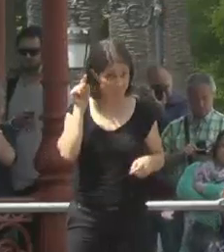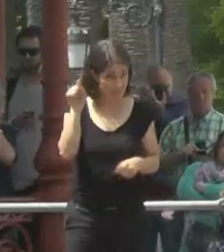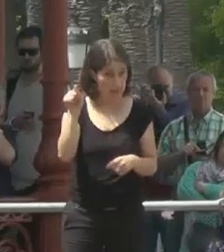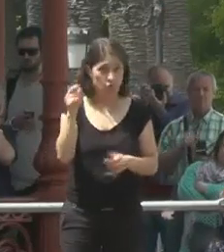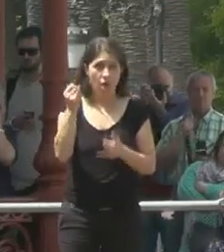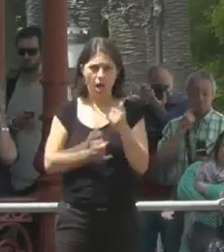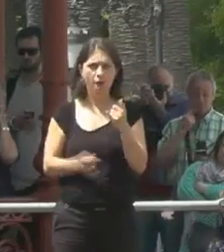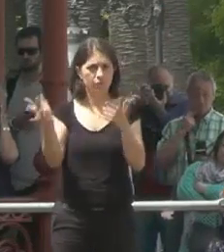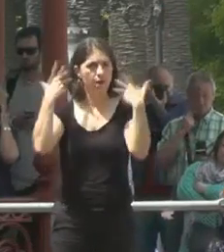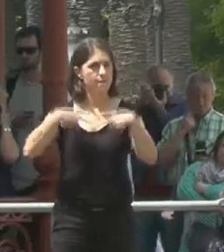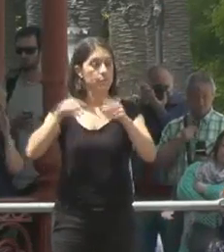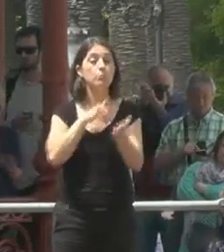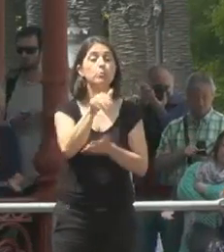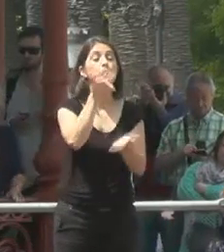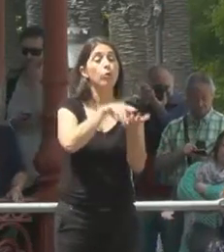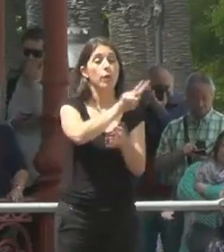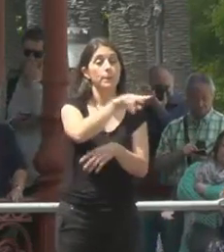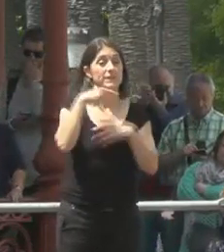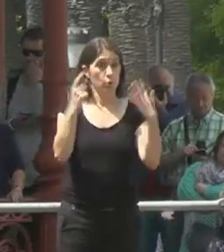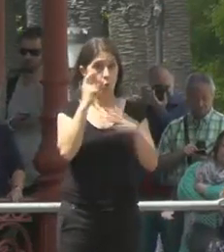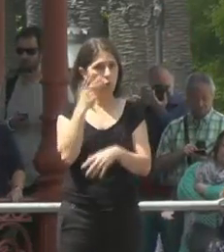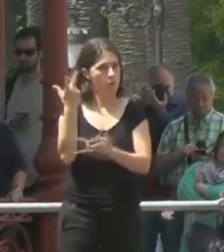es lo que se tiene que acabar también el día 26 de junio.